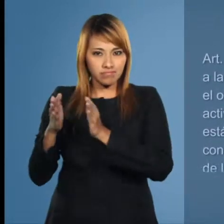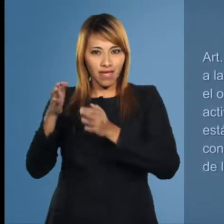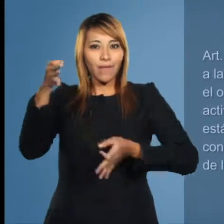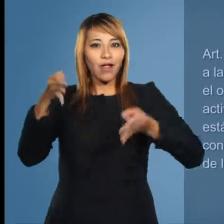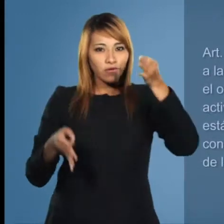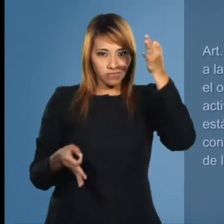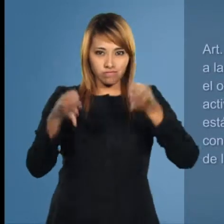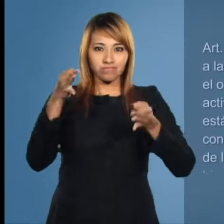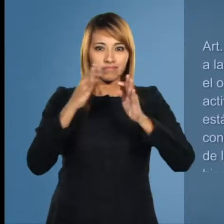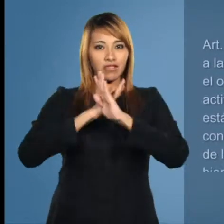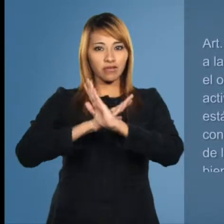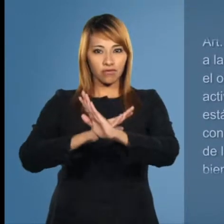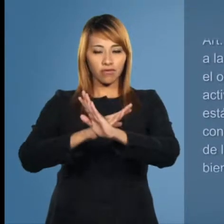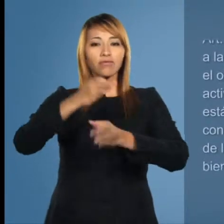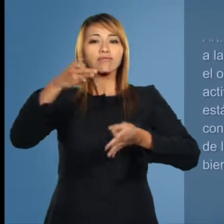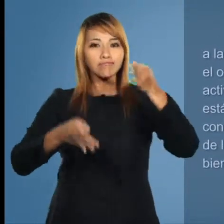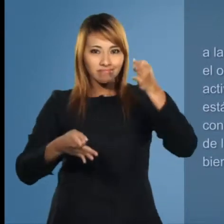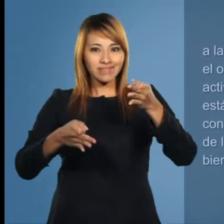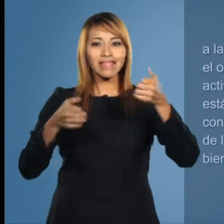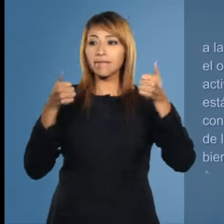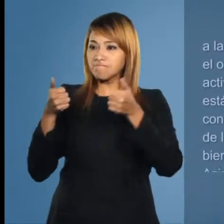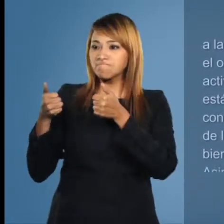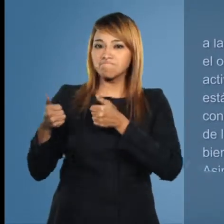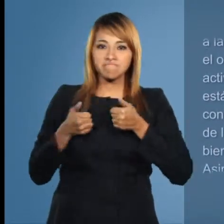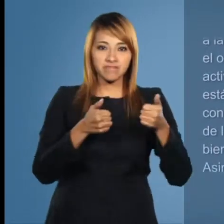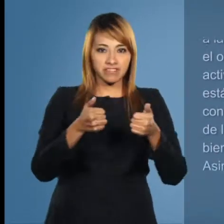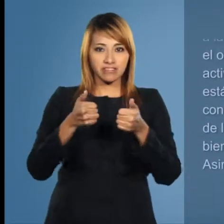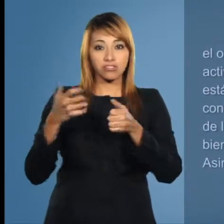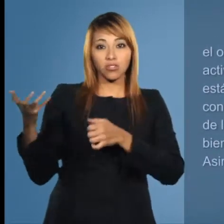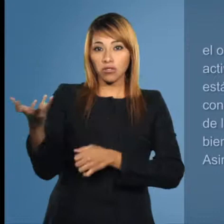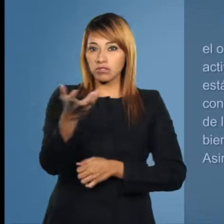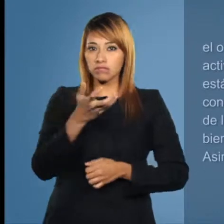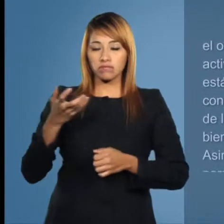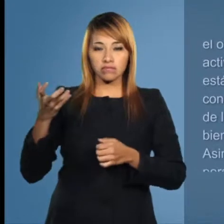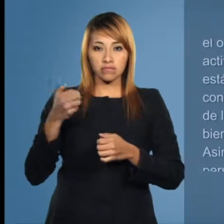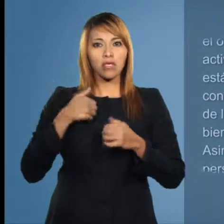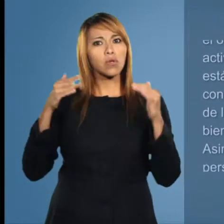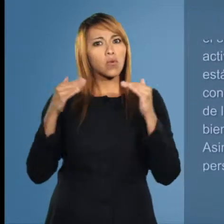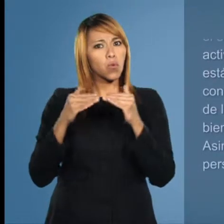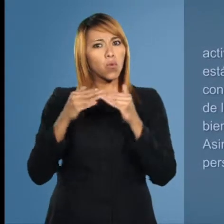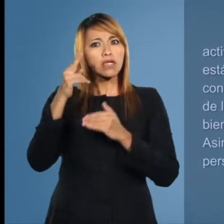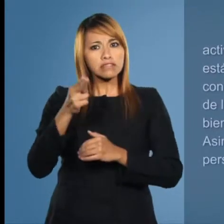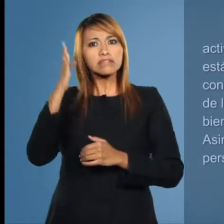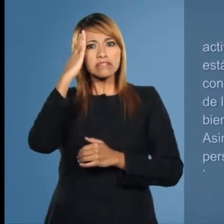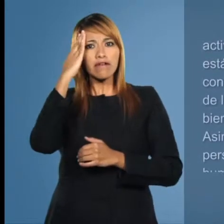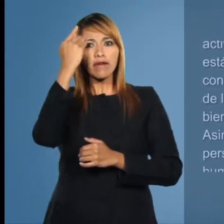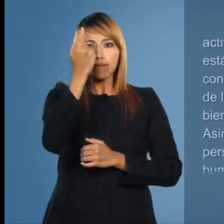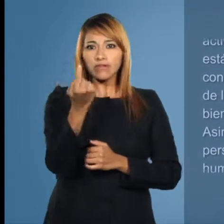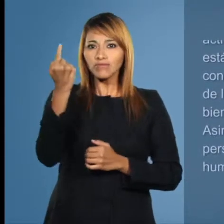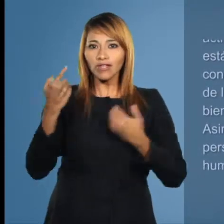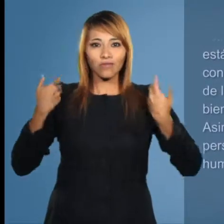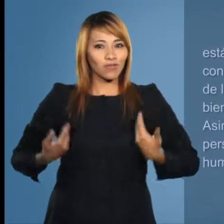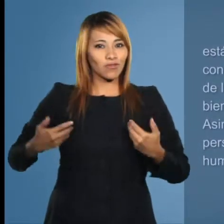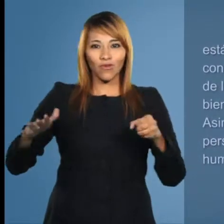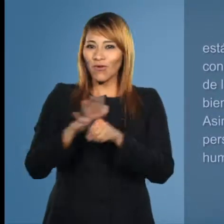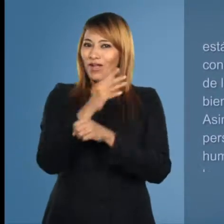la seguridad jurídica y del bien común. Asimismo, reconoce como persona humana a todo ser humano desde el instante de